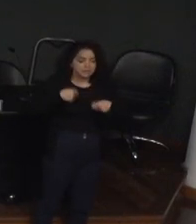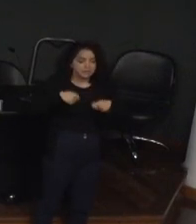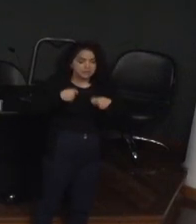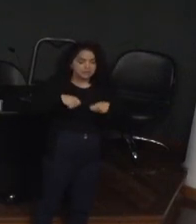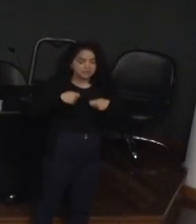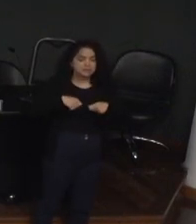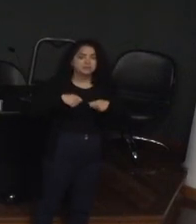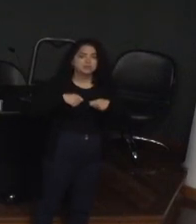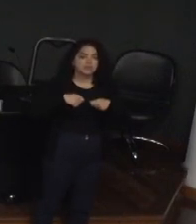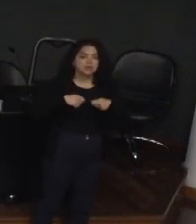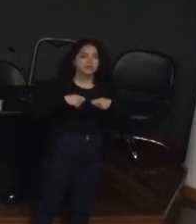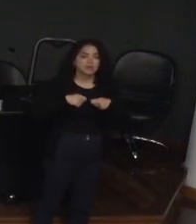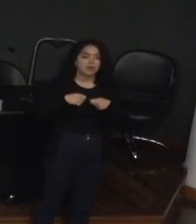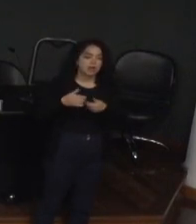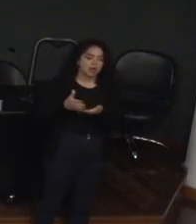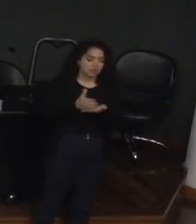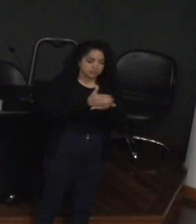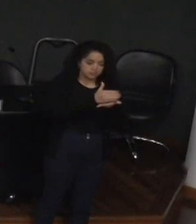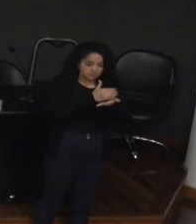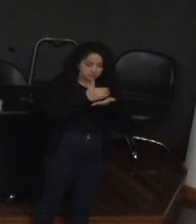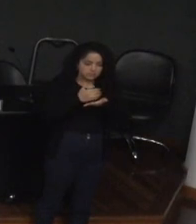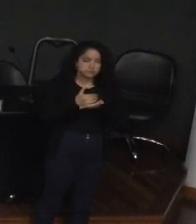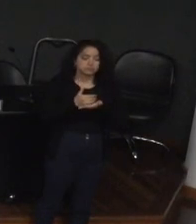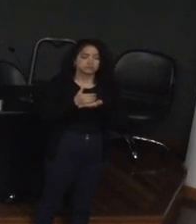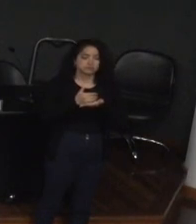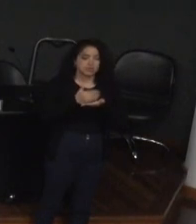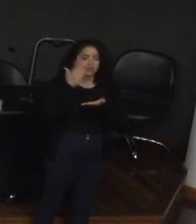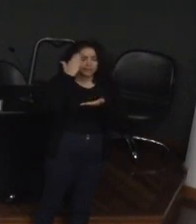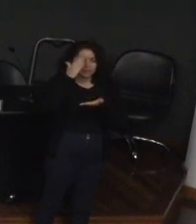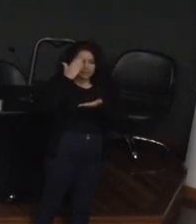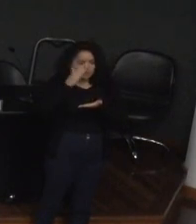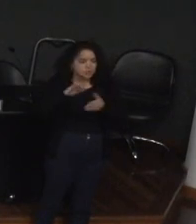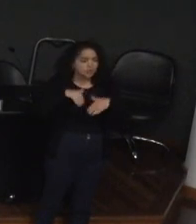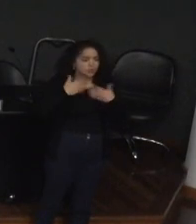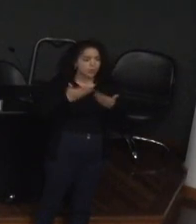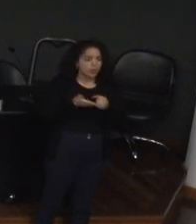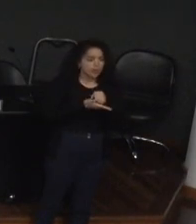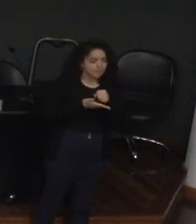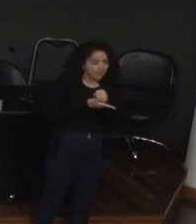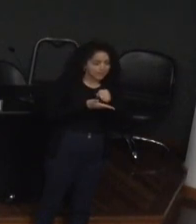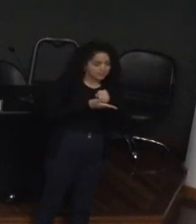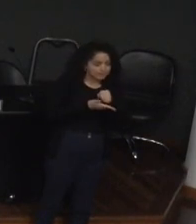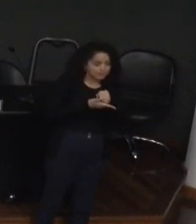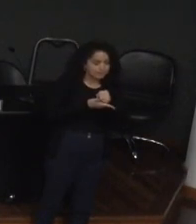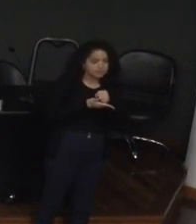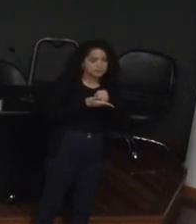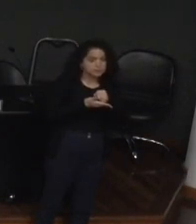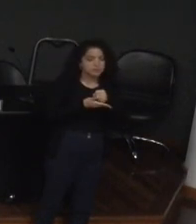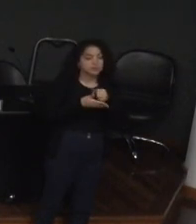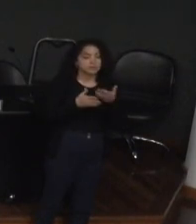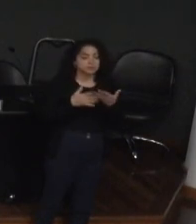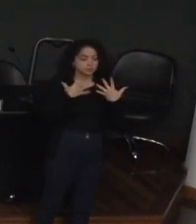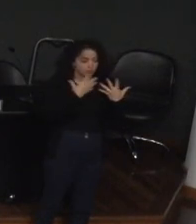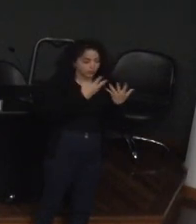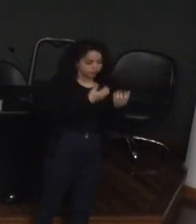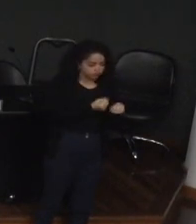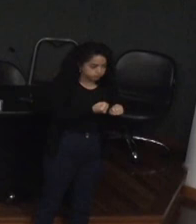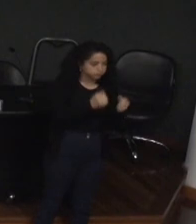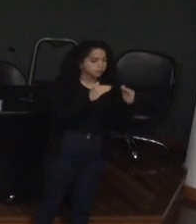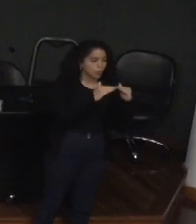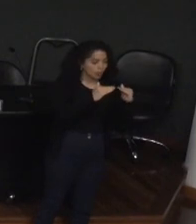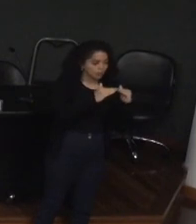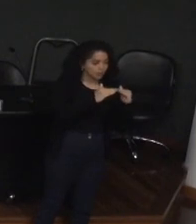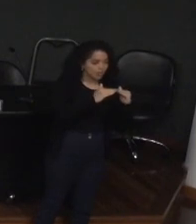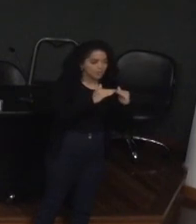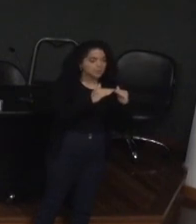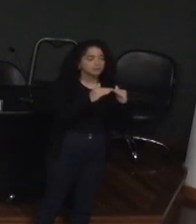as bases de dados. Então, você teria que entender qual é a tua base de dados e, se a base legal for o consentimento, você tem que